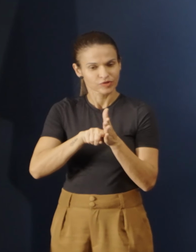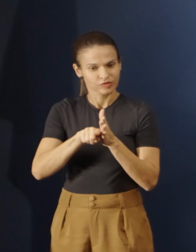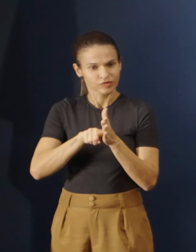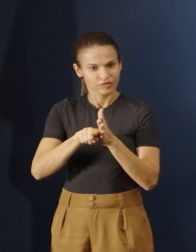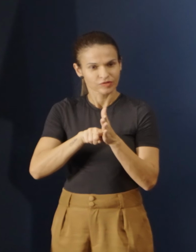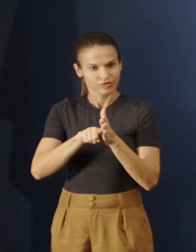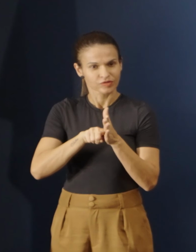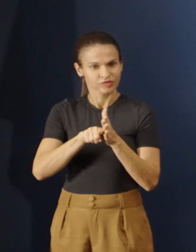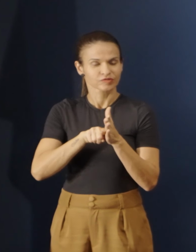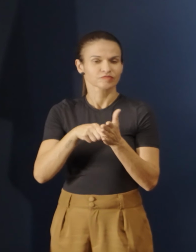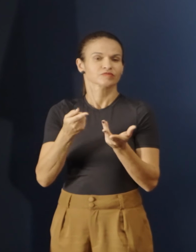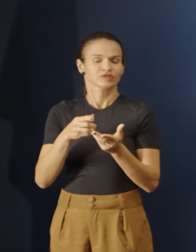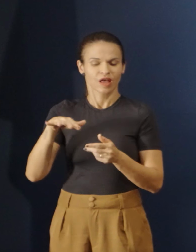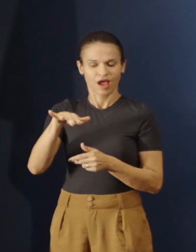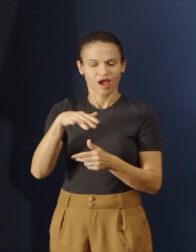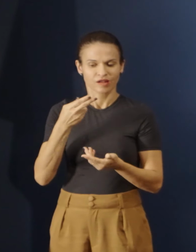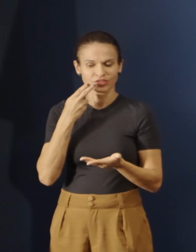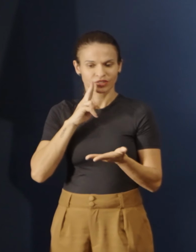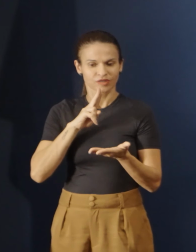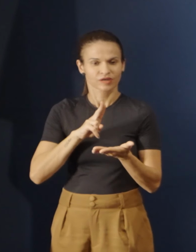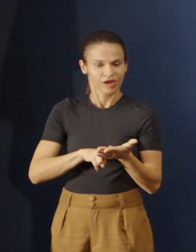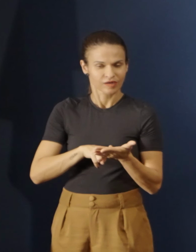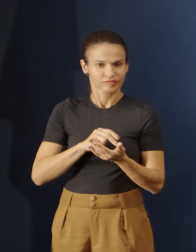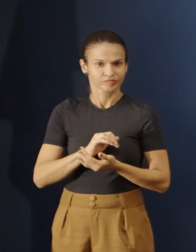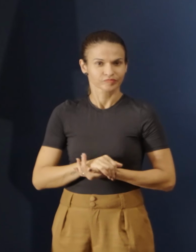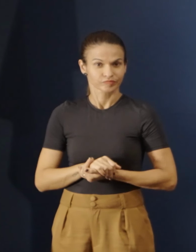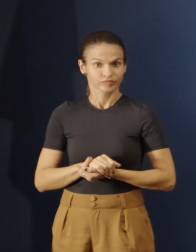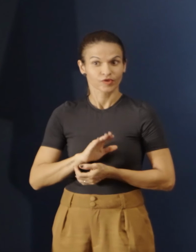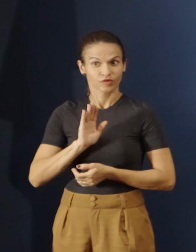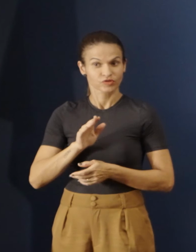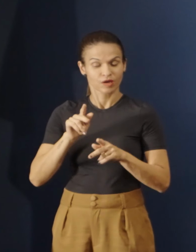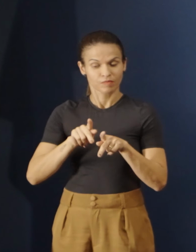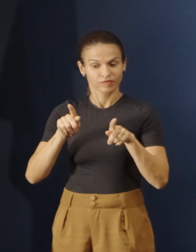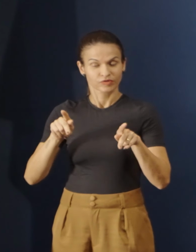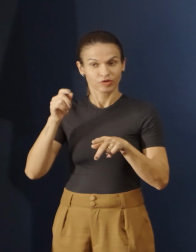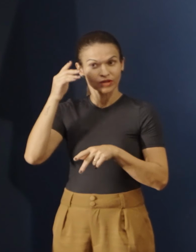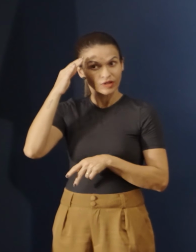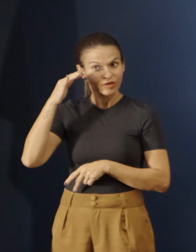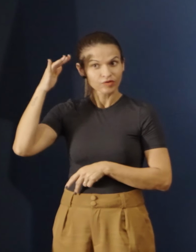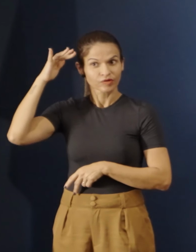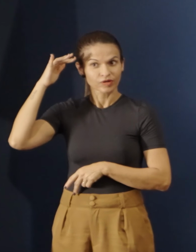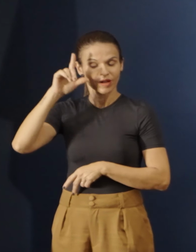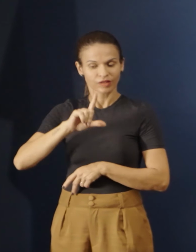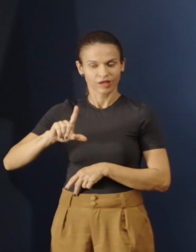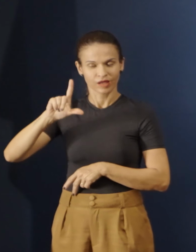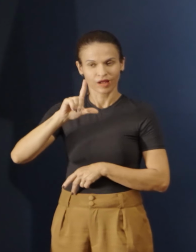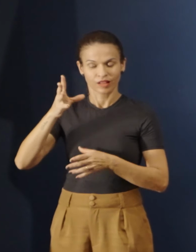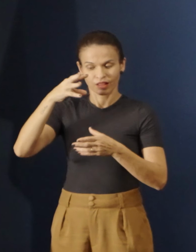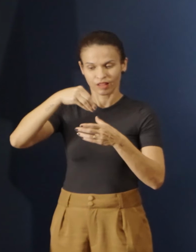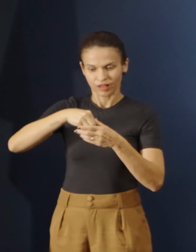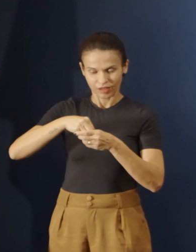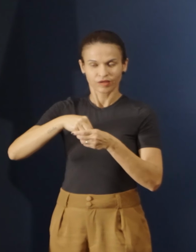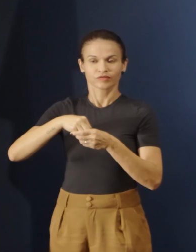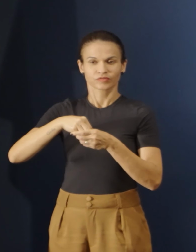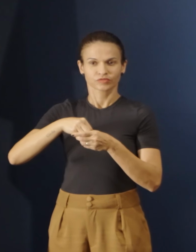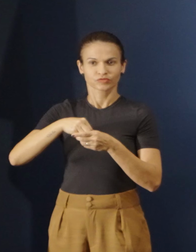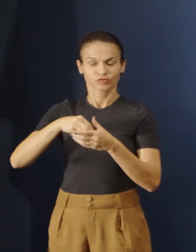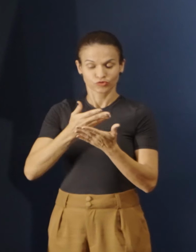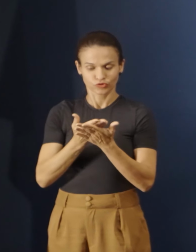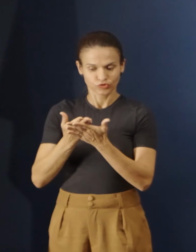arquivos e correspondência. Bom, já que sou professor de teoria literária, dentro da teoria literária, dentro dos estudos